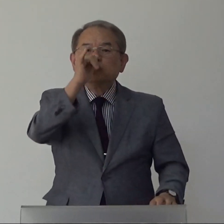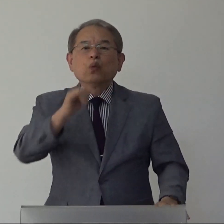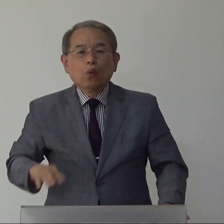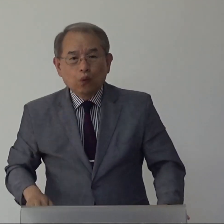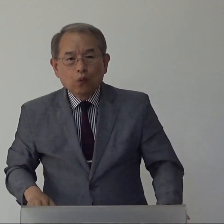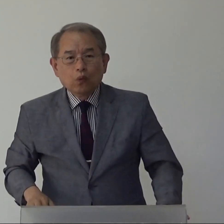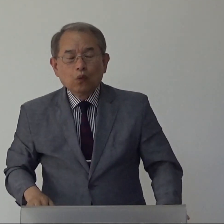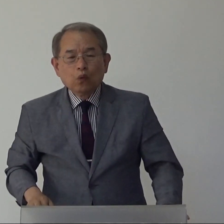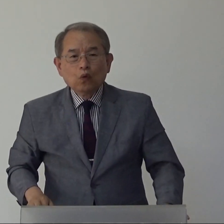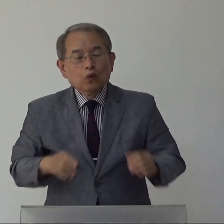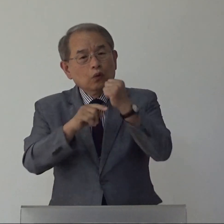한다고 한다면